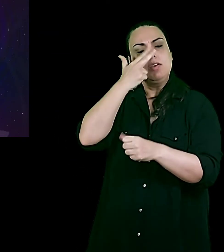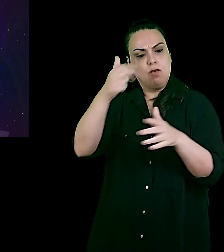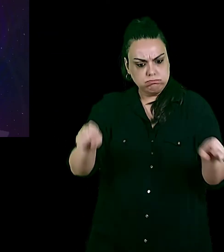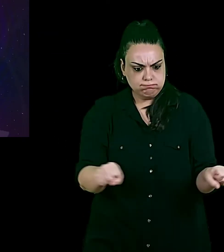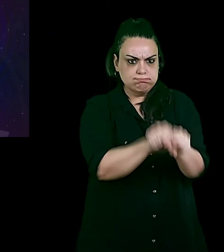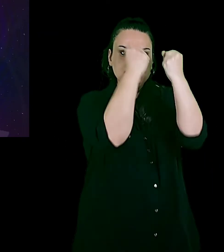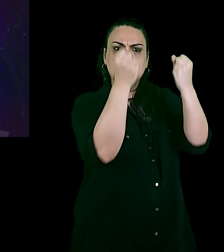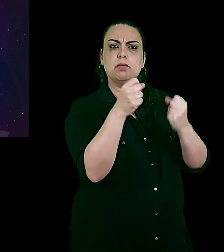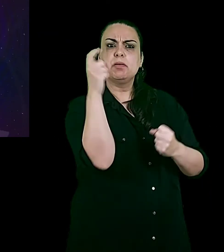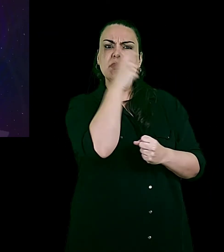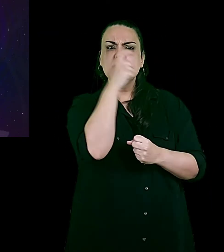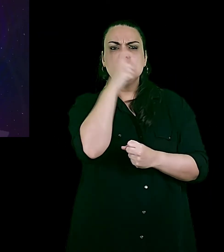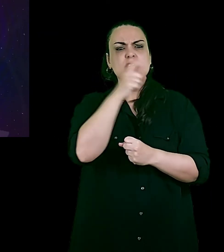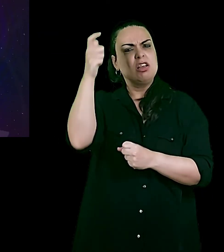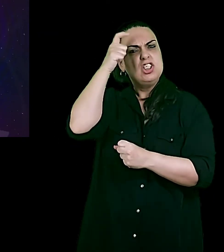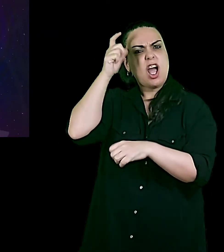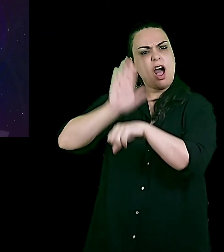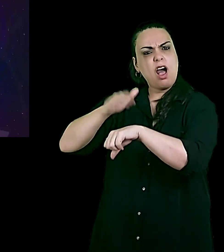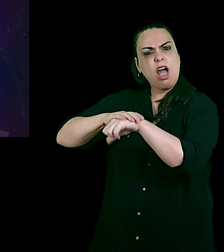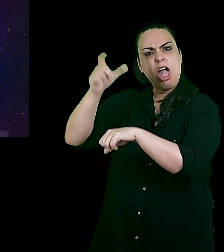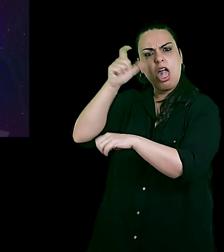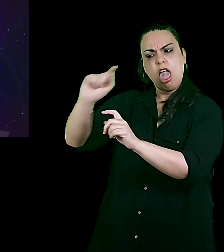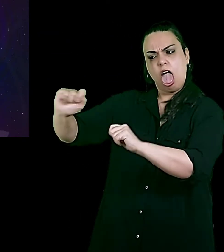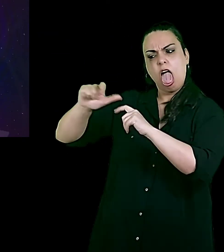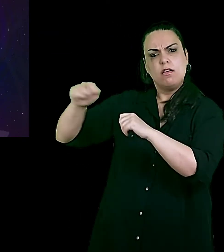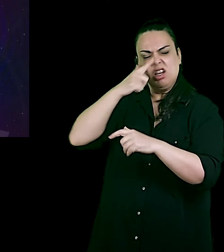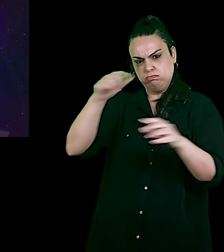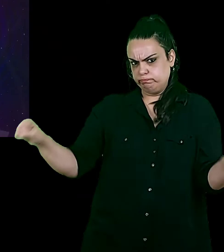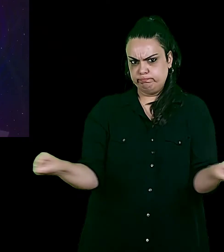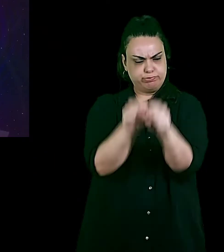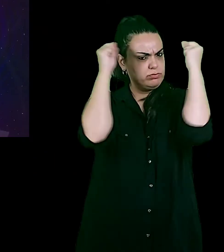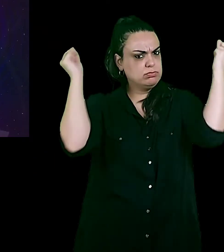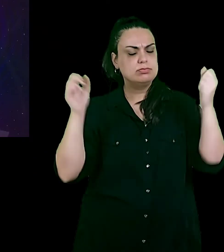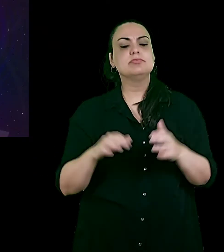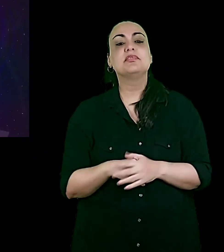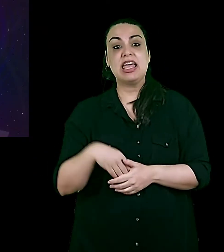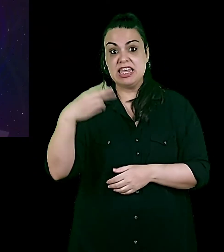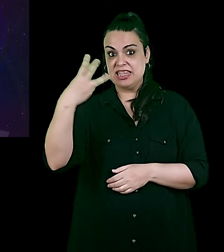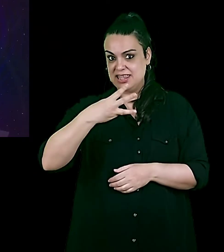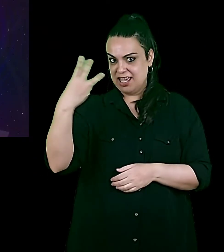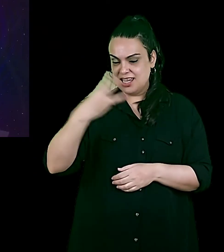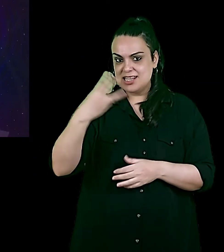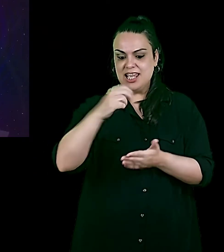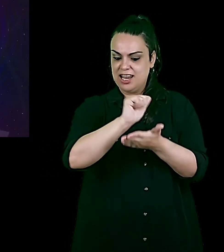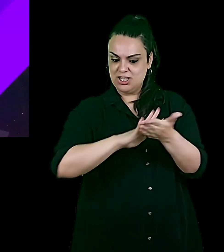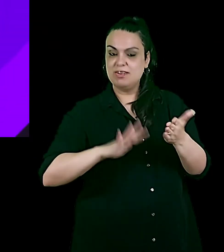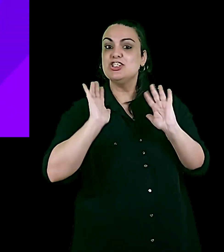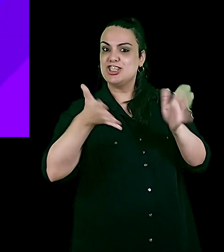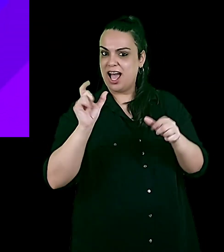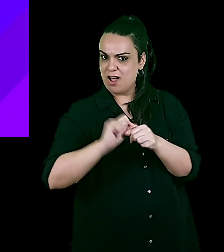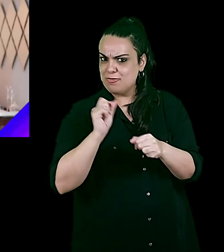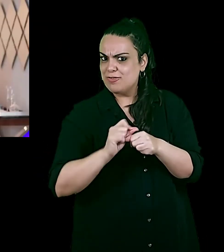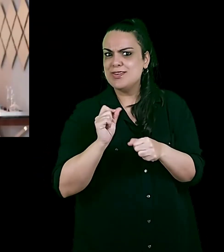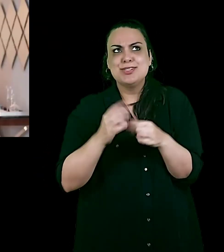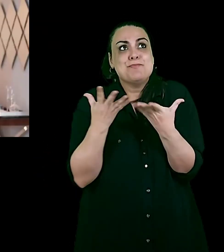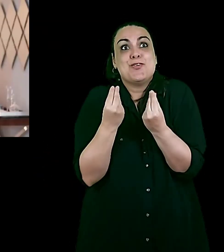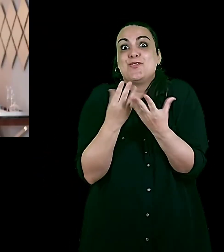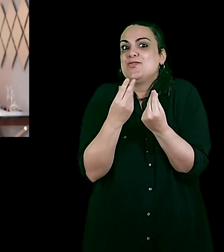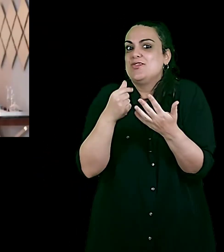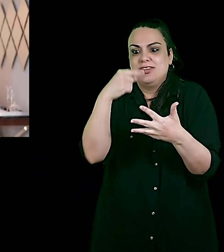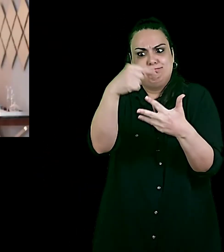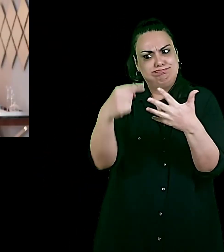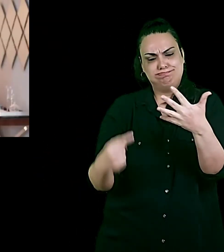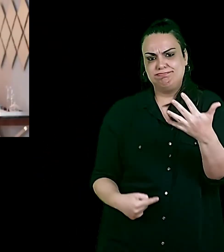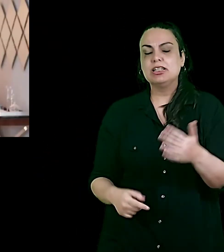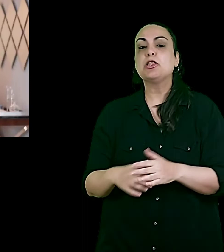abençoe, pastora Camila, Deus te use cada vez mais. E a terceira tarefa, já fiz sem saber, bem mais do que 3. Continuem